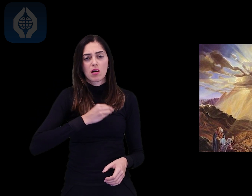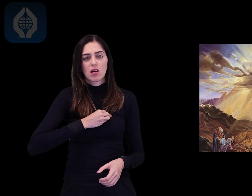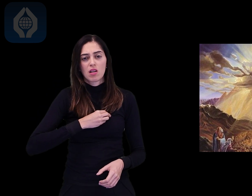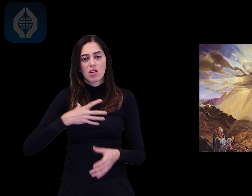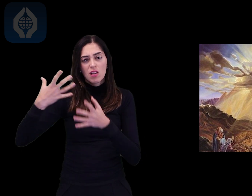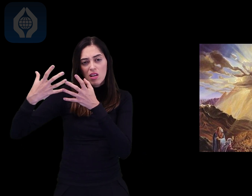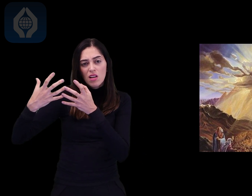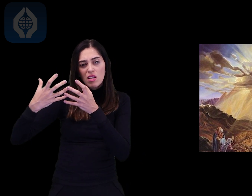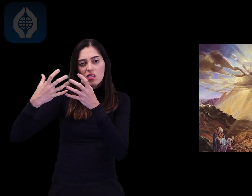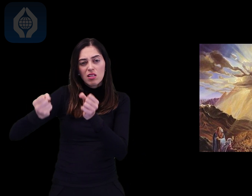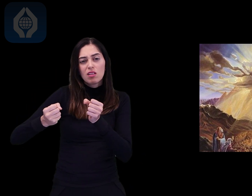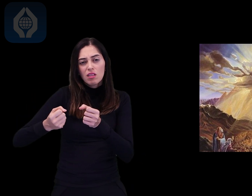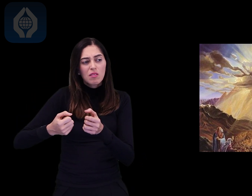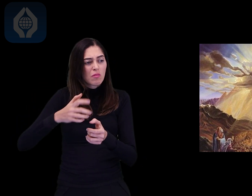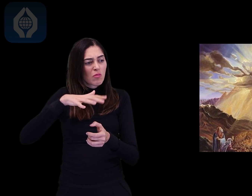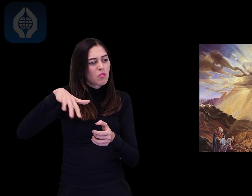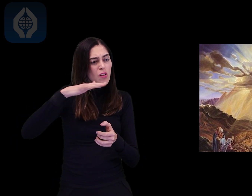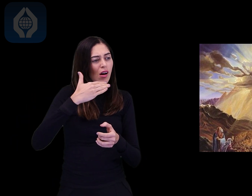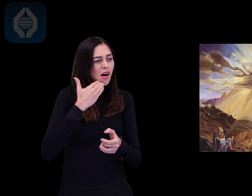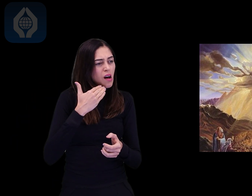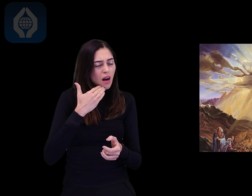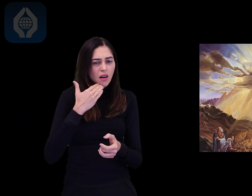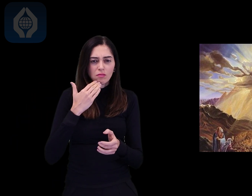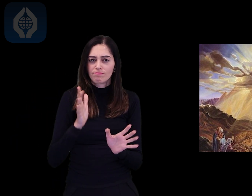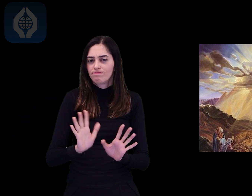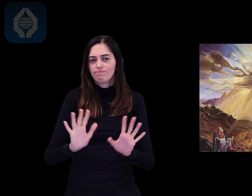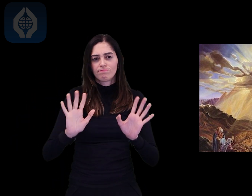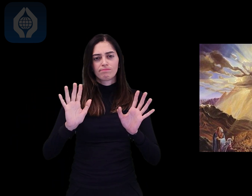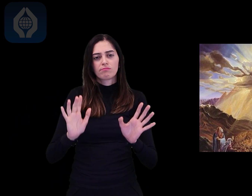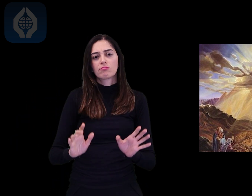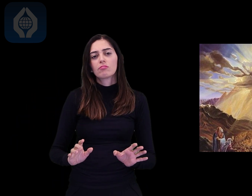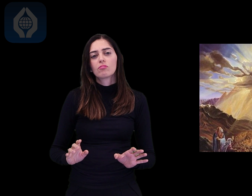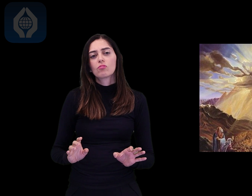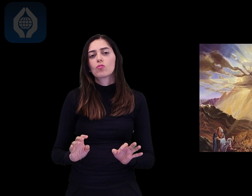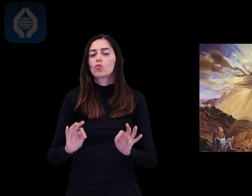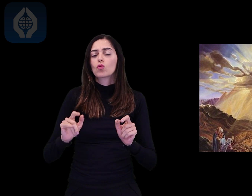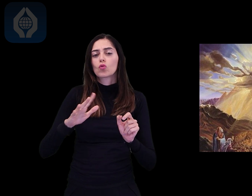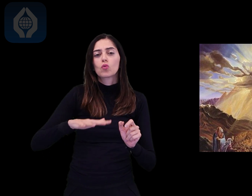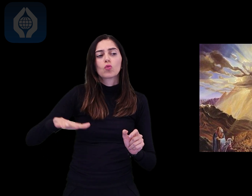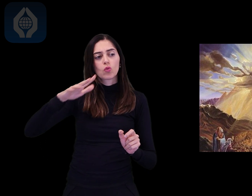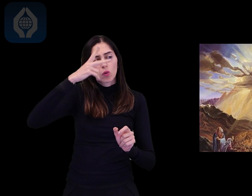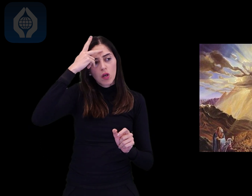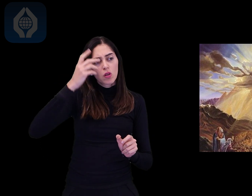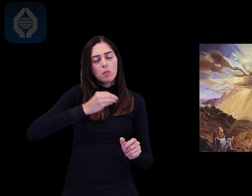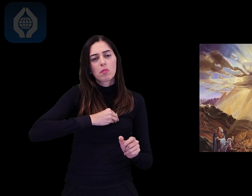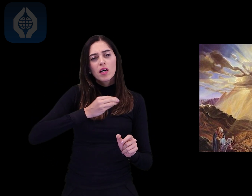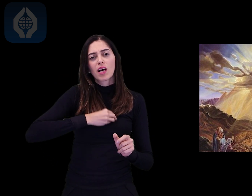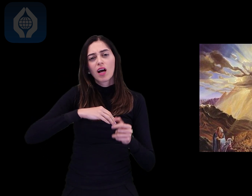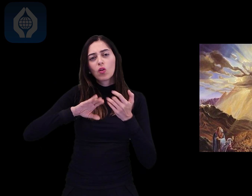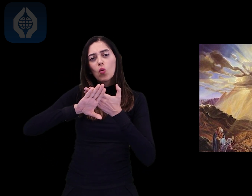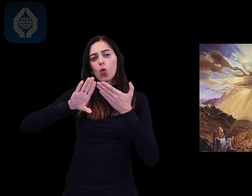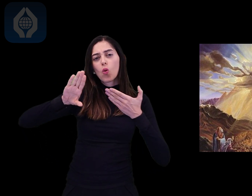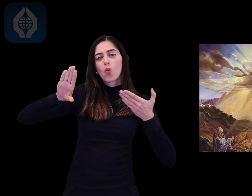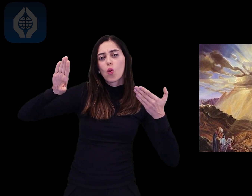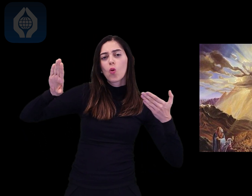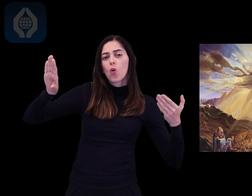e não aceitará ninguém ou coisa alguma que não sejam perfeitos. Ele coloca todos os pecadores longe de si.